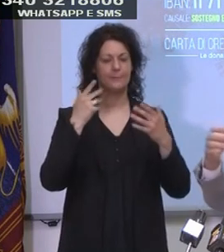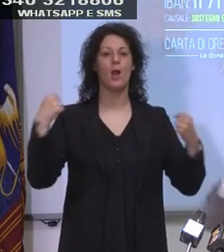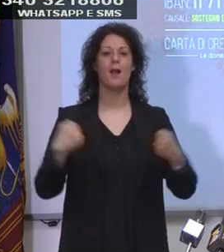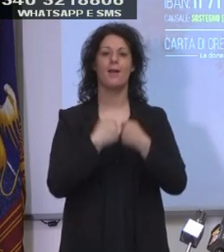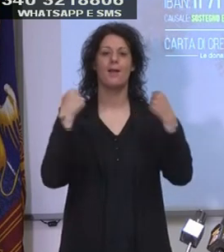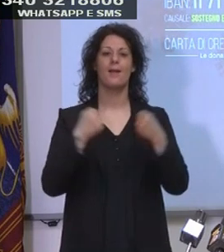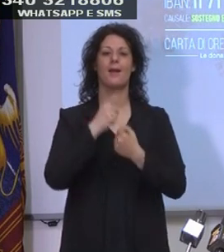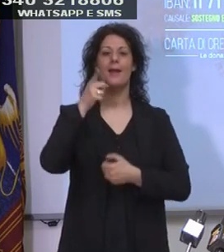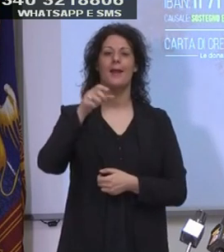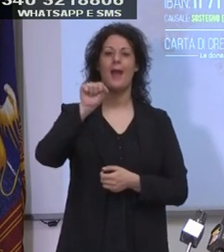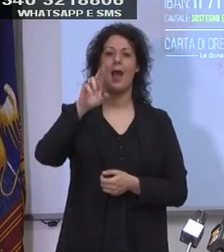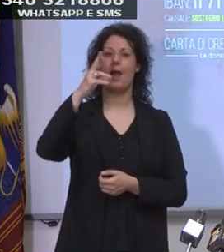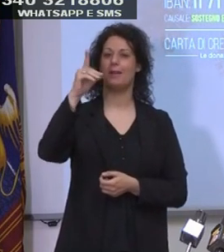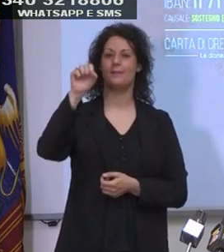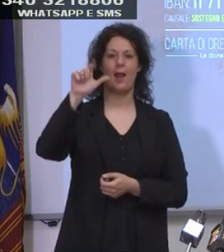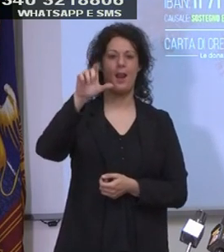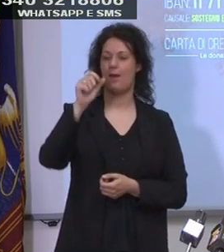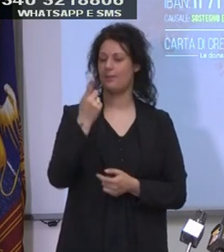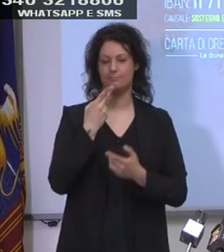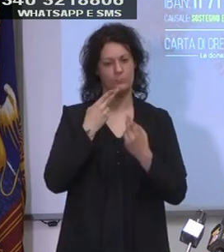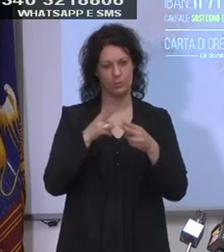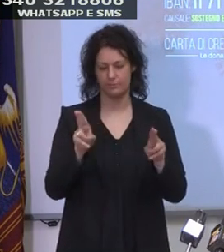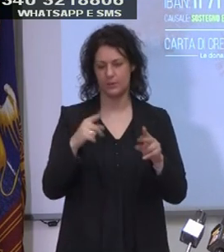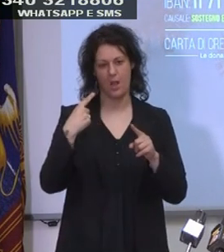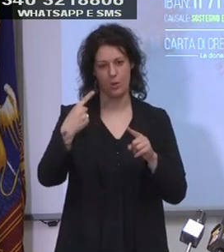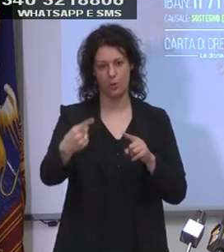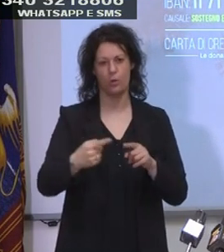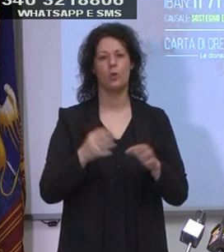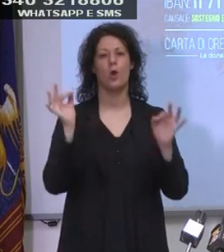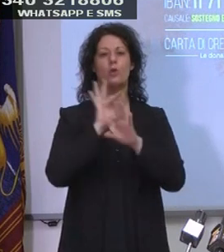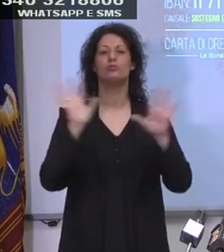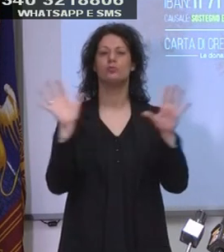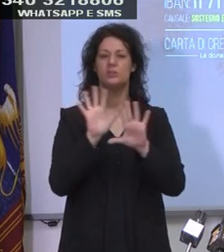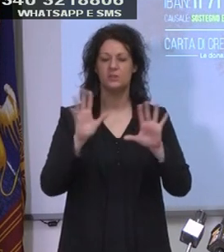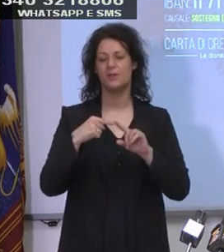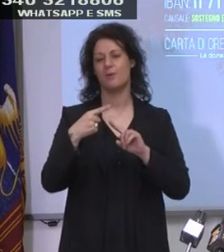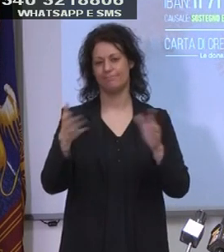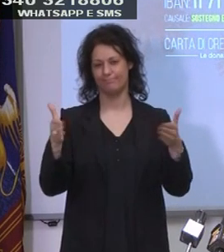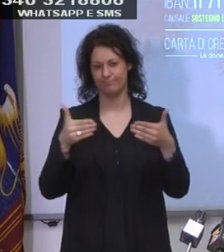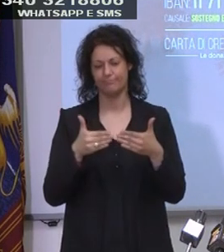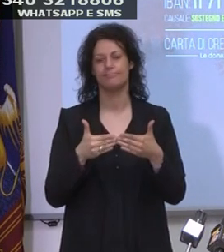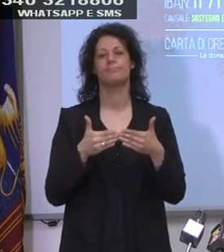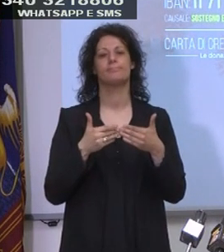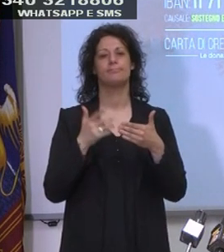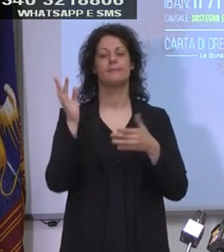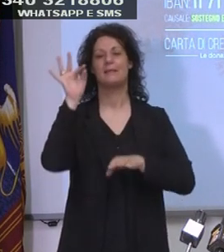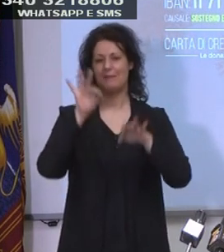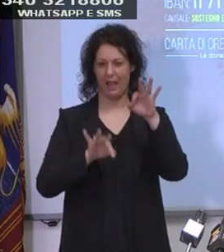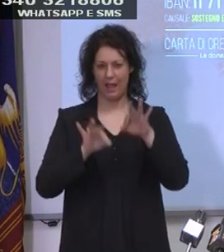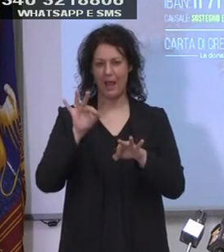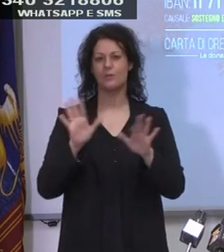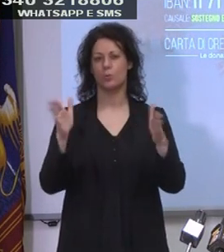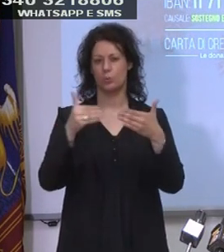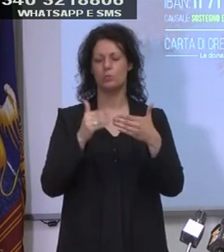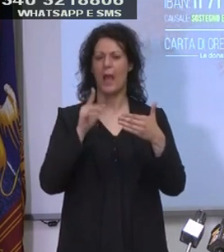Gardaland, i parchi, queste storie qua, il tema dei cinema, il tema dei teatri, nel senso che i